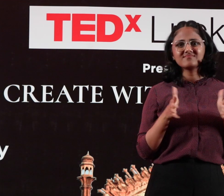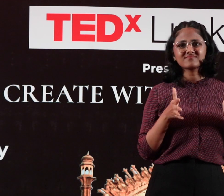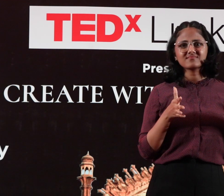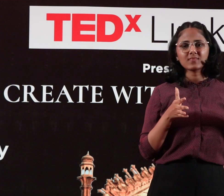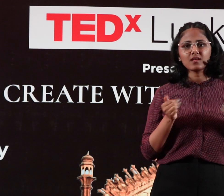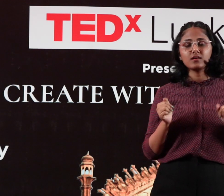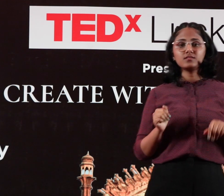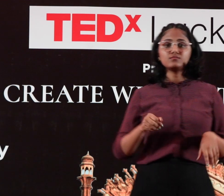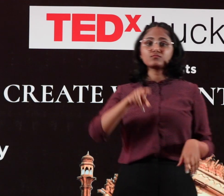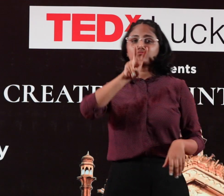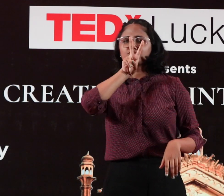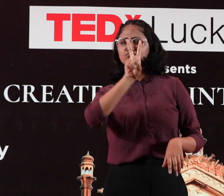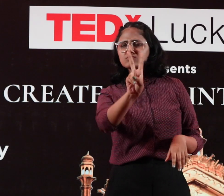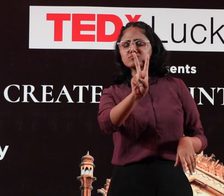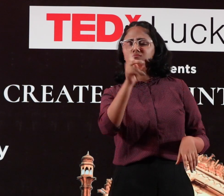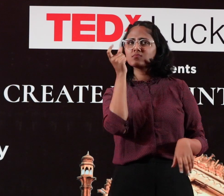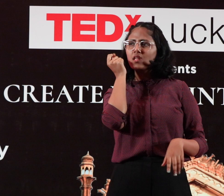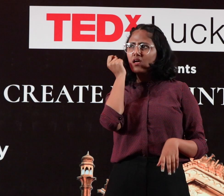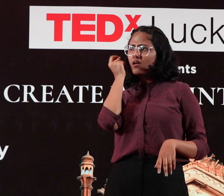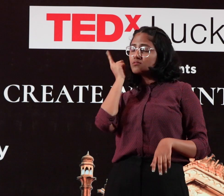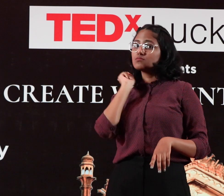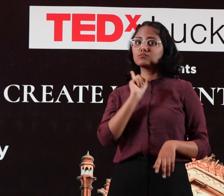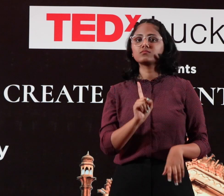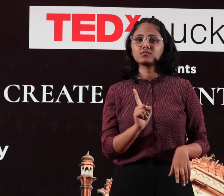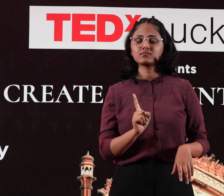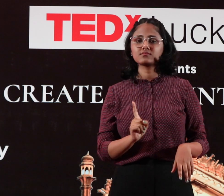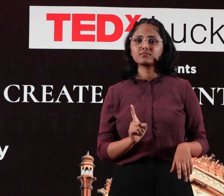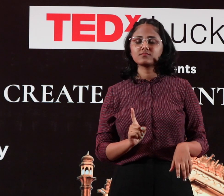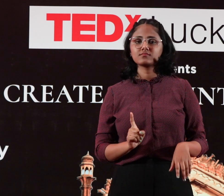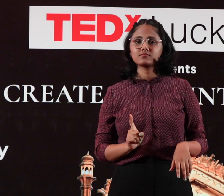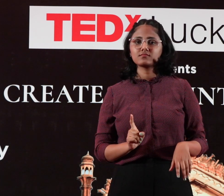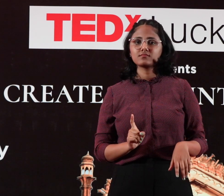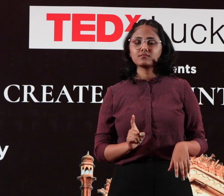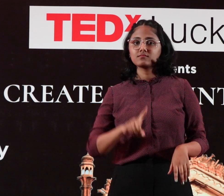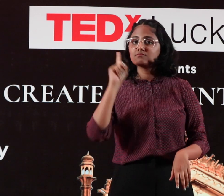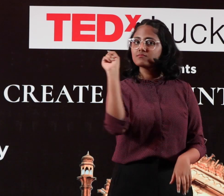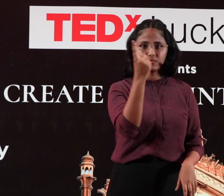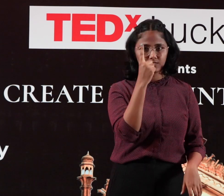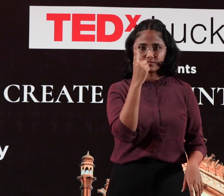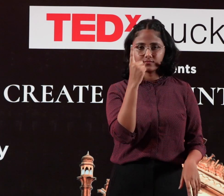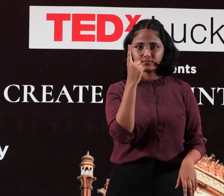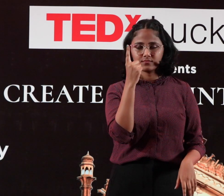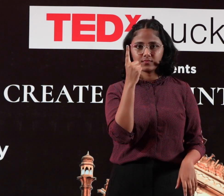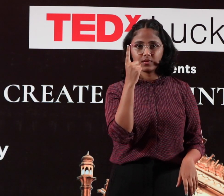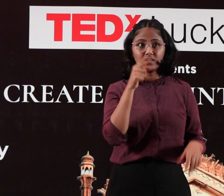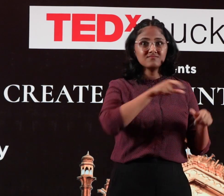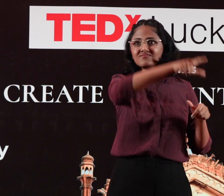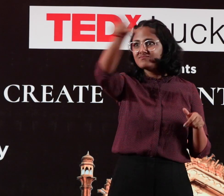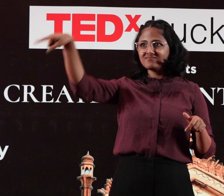चीज रियलाइज की मैंने उस मोमेंट में. दैट वाज द टर्निंग पॉइंट ऑफ माय लाइफ. नंबर 1, ऑल ऑफ अस हियर आर